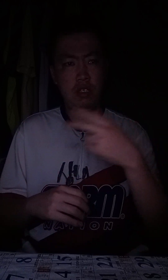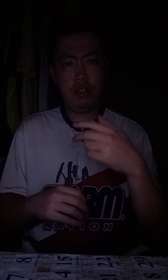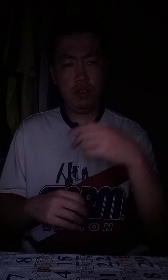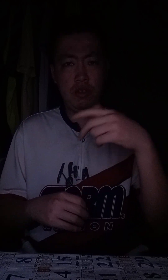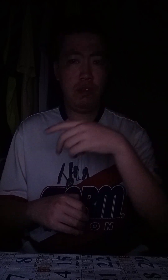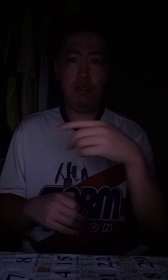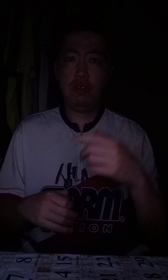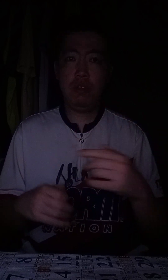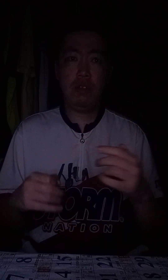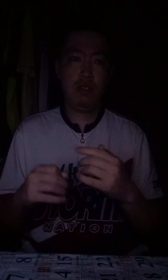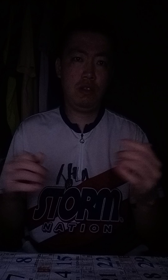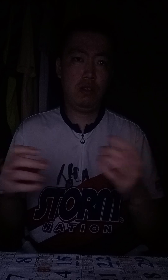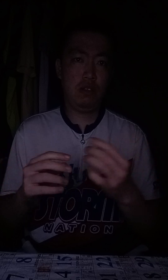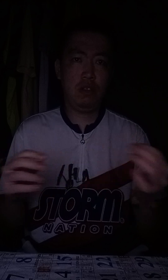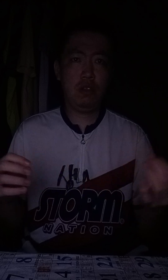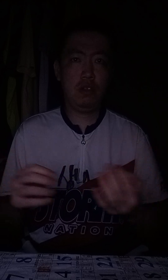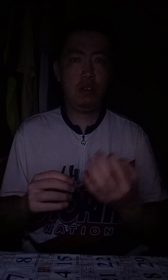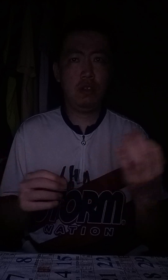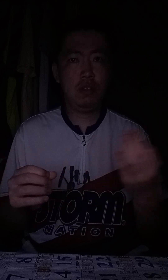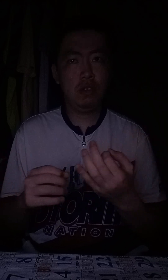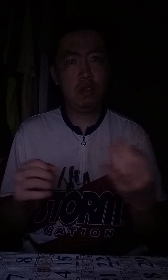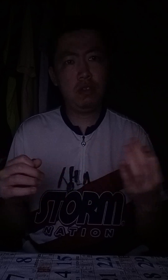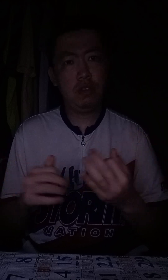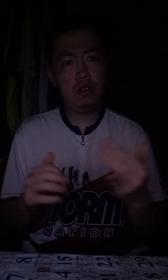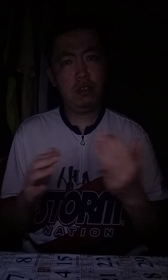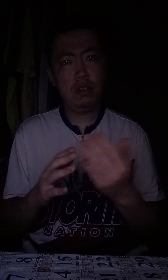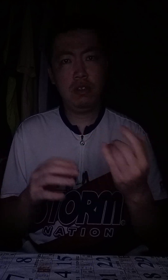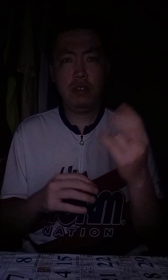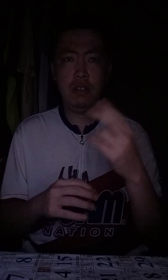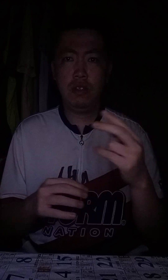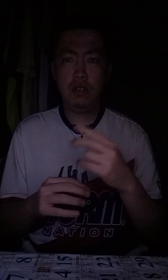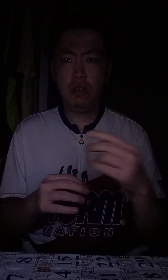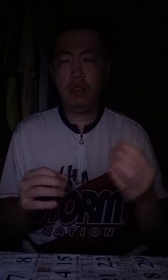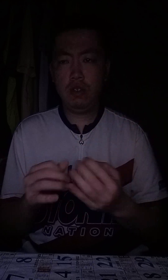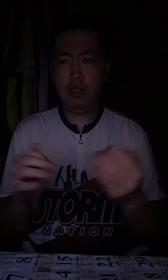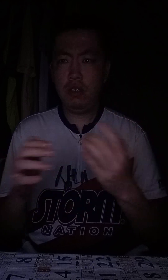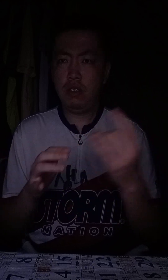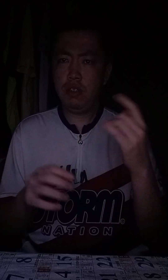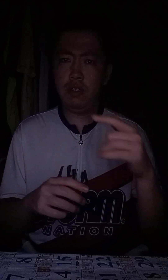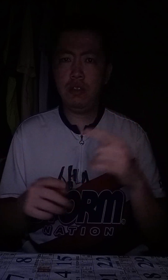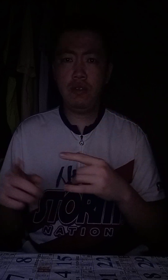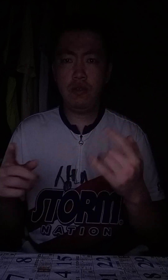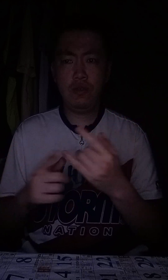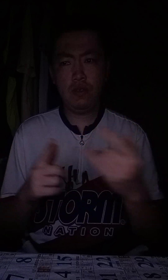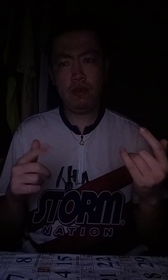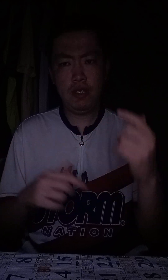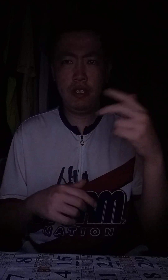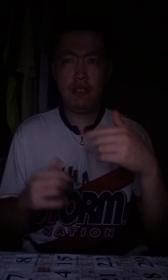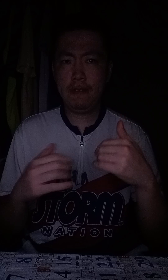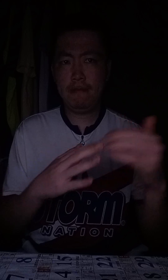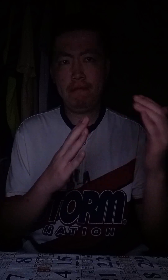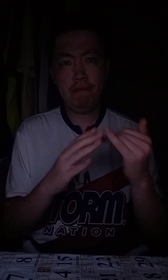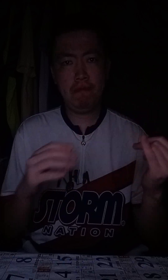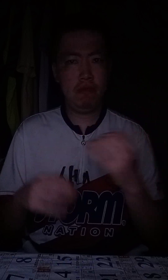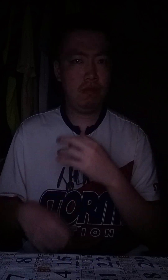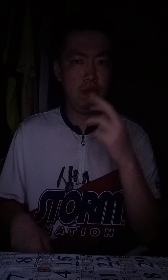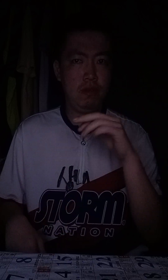가스안전공사와 가스기술공사, 자동차 제조사, 수소충전소 운영업체 등은 원인 규명에 들어갔습니다. 그러나